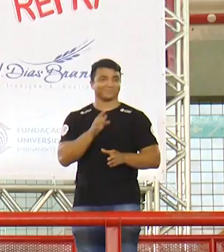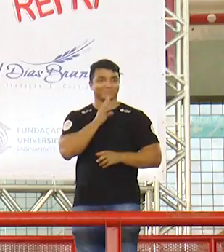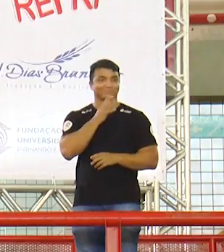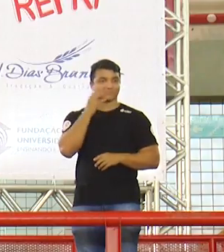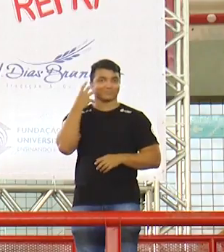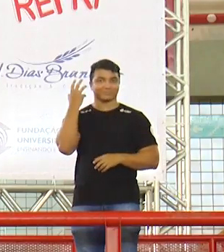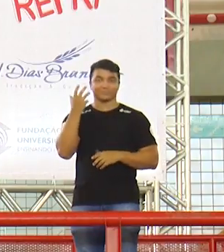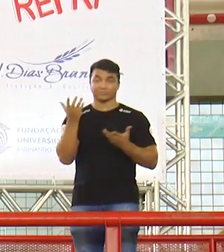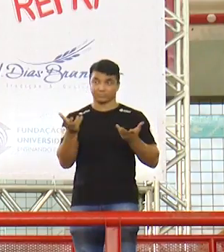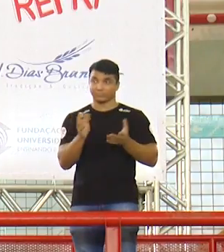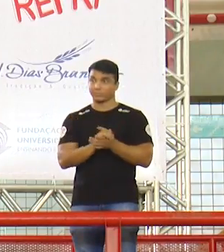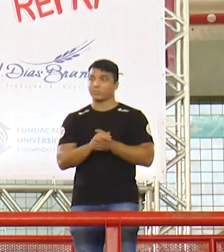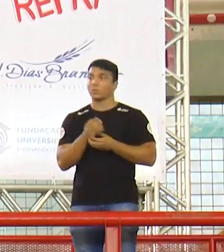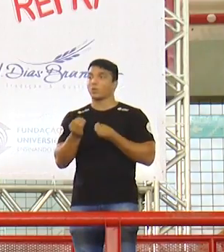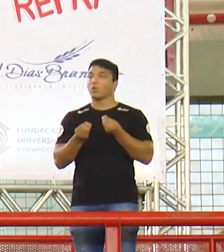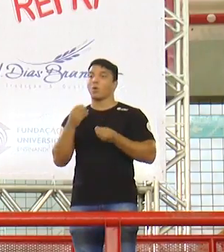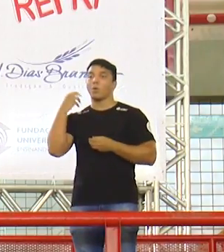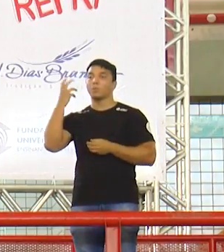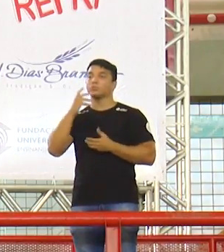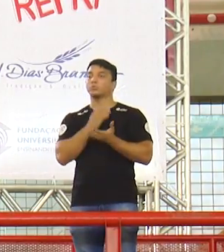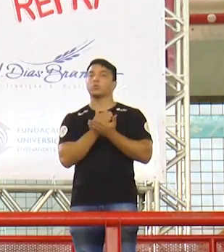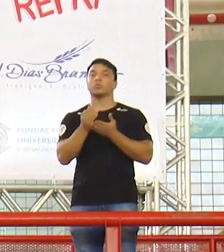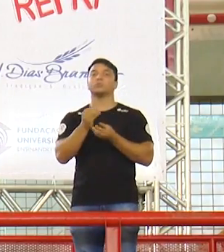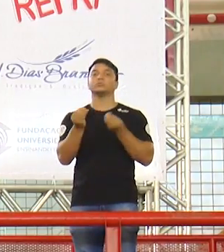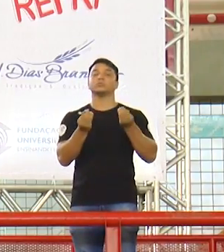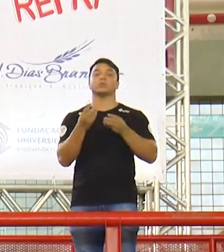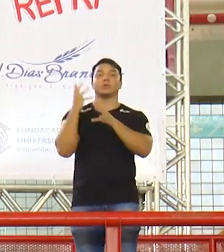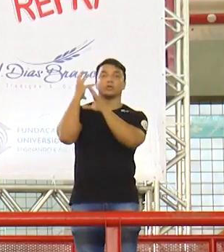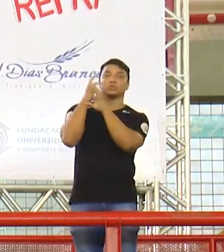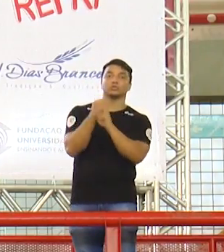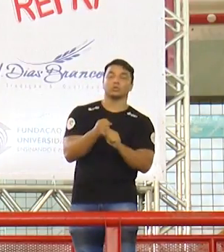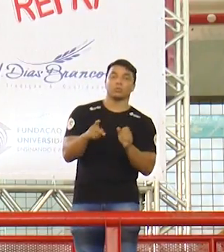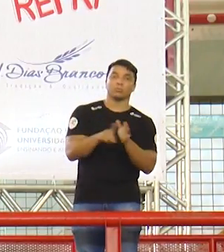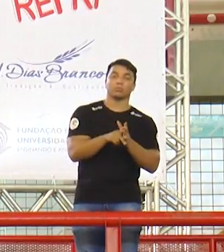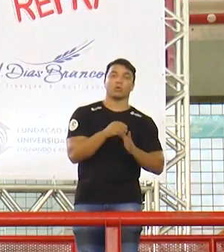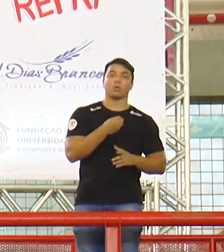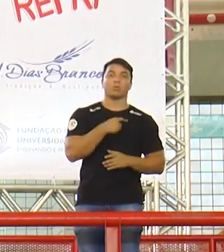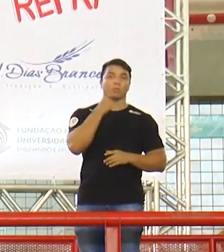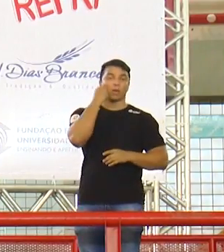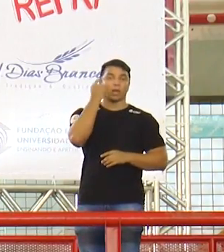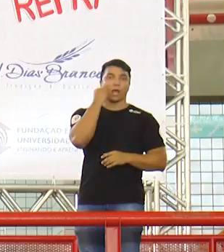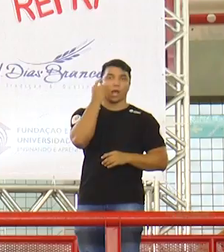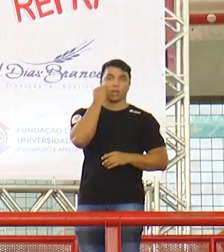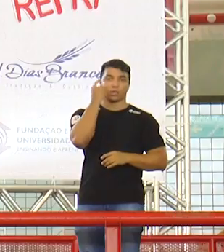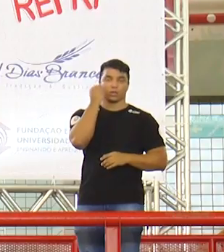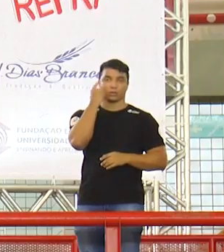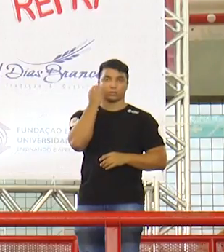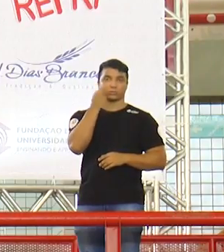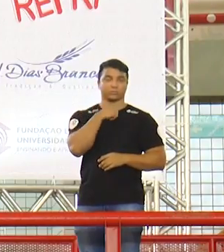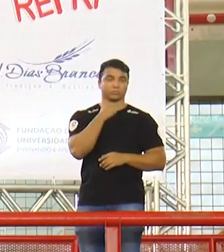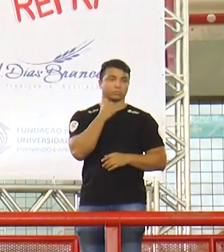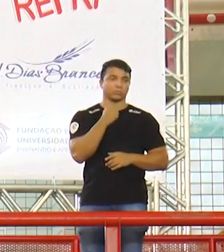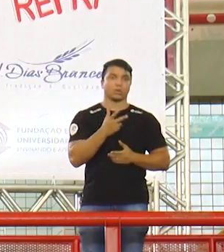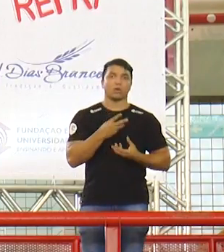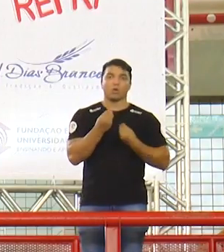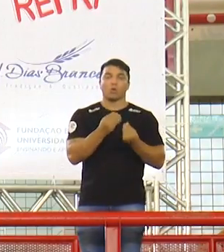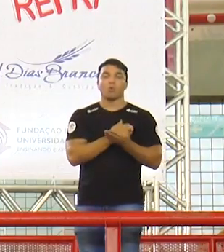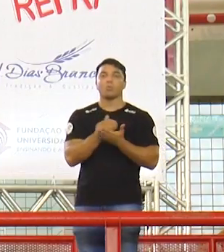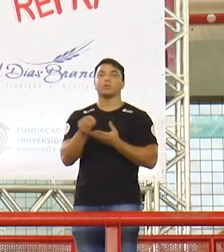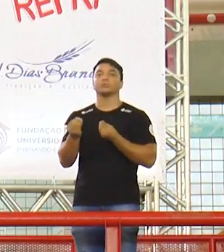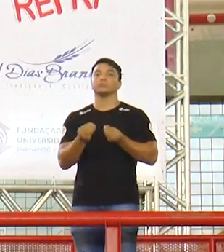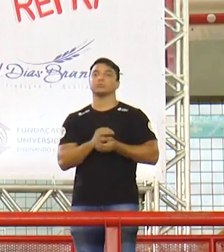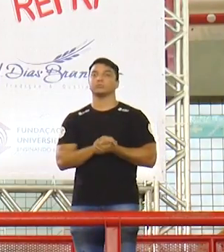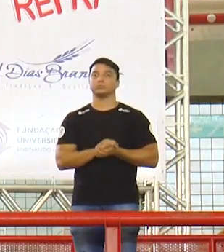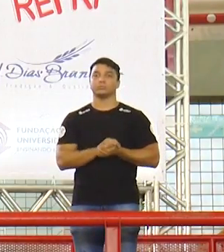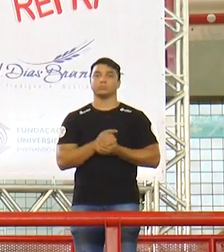Conhece? Como é que essa música começa? Chama-se História de uma Gata, do Chico Buarque. História de uma Gata. Olha como é que essa música começa,